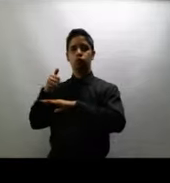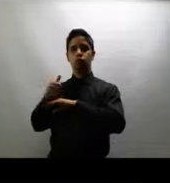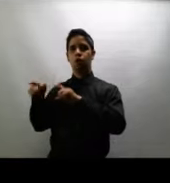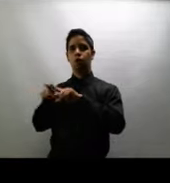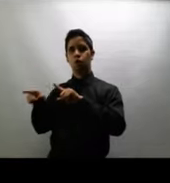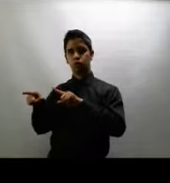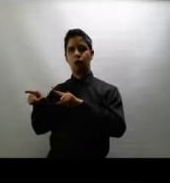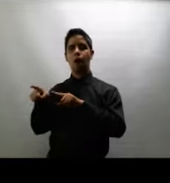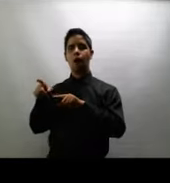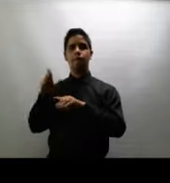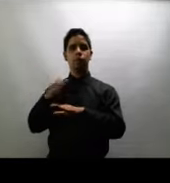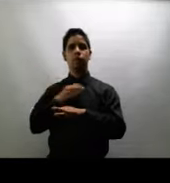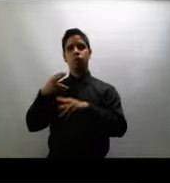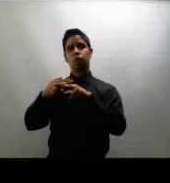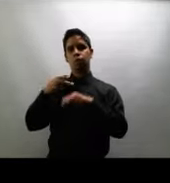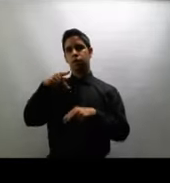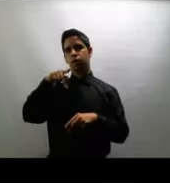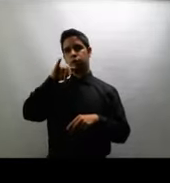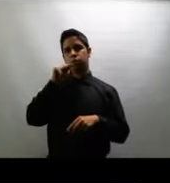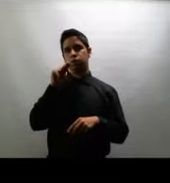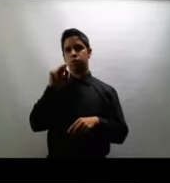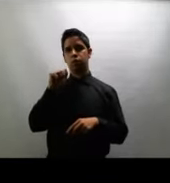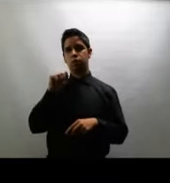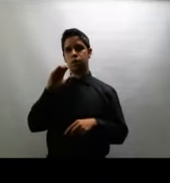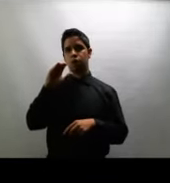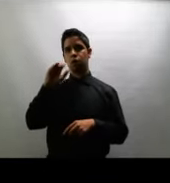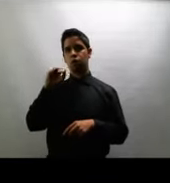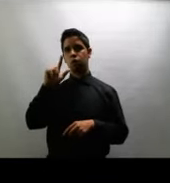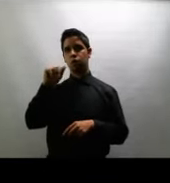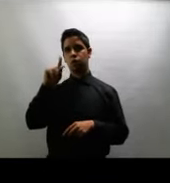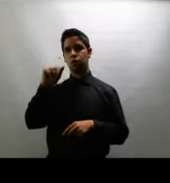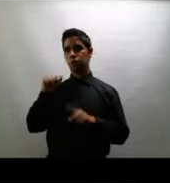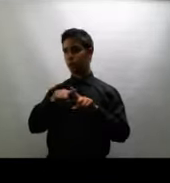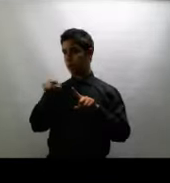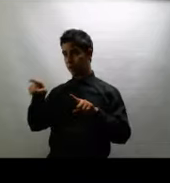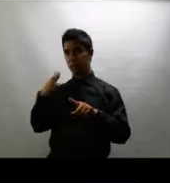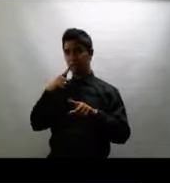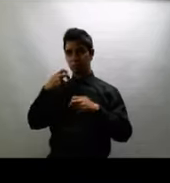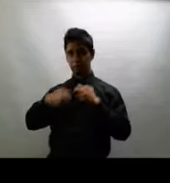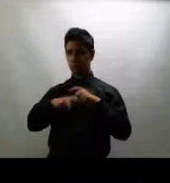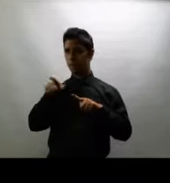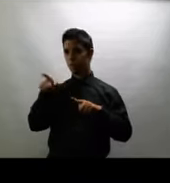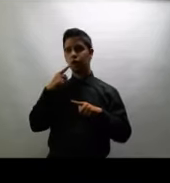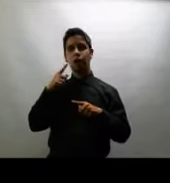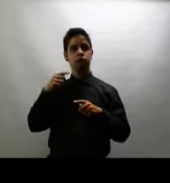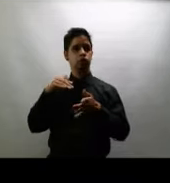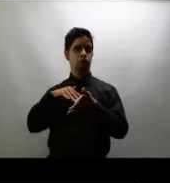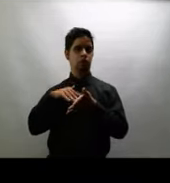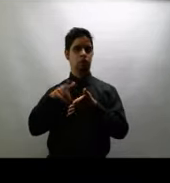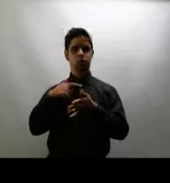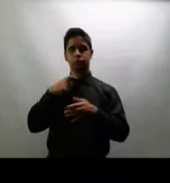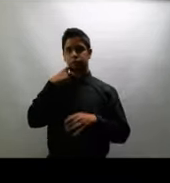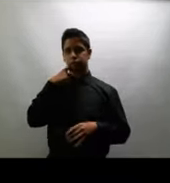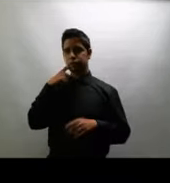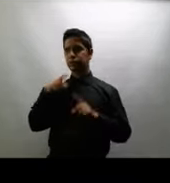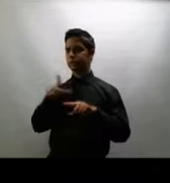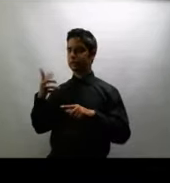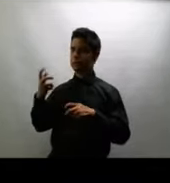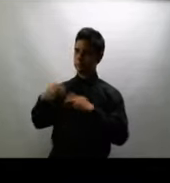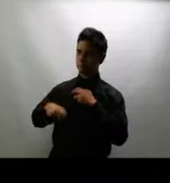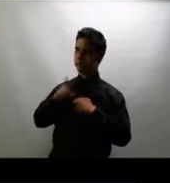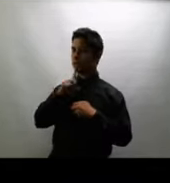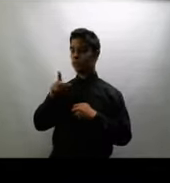llamaba Piña Colada. Pero entonces era muy complicada esa pieza para ellos, eran estudiantes principiantes. Y yo les digo, yo les voy a componer